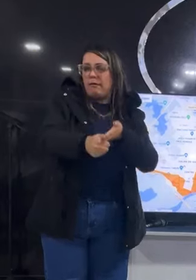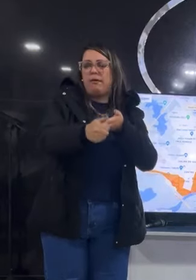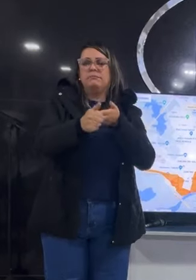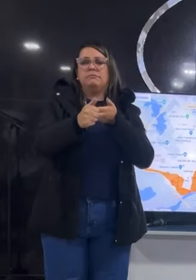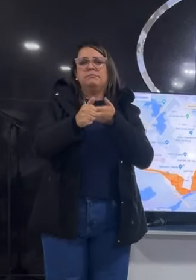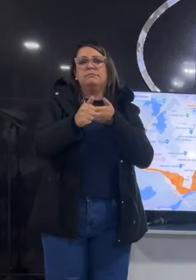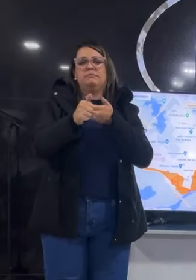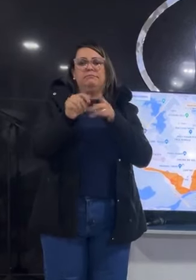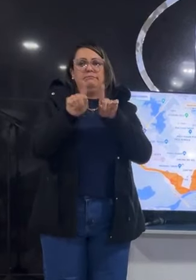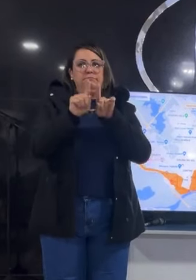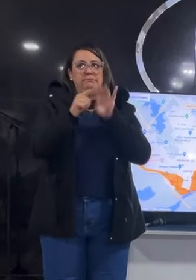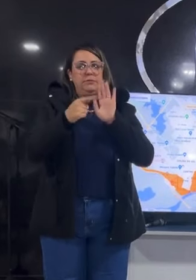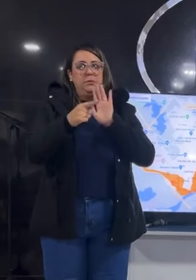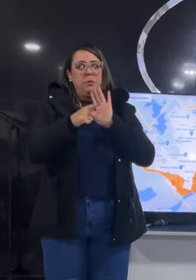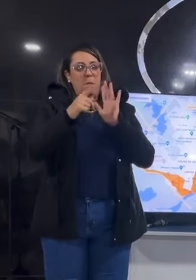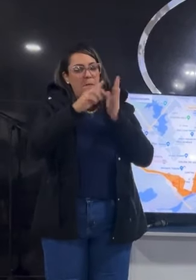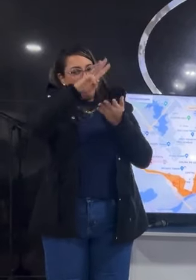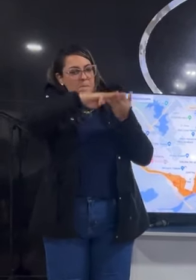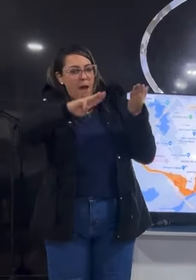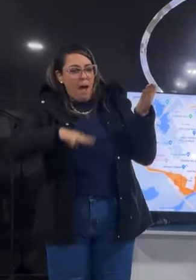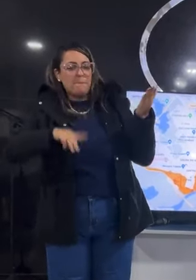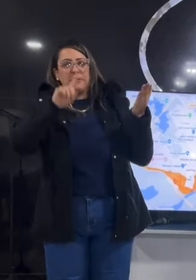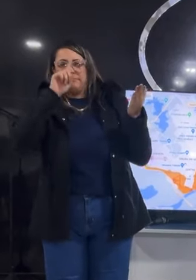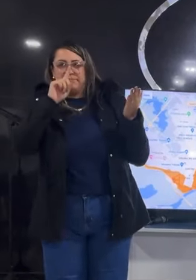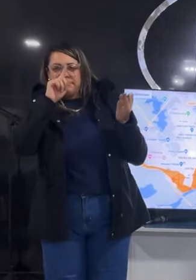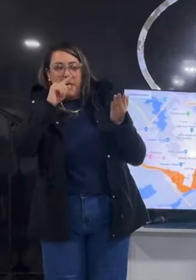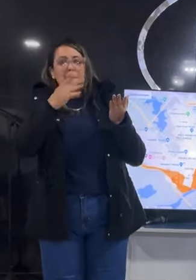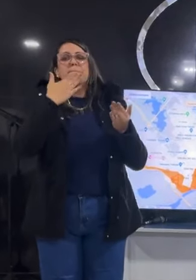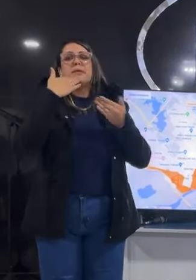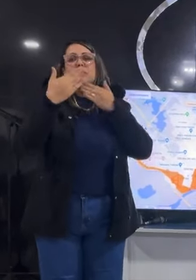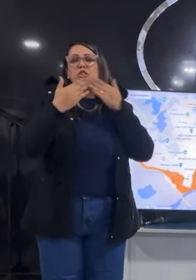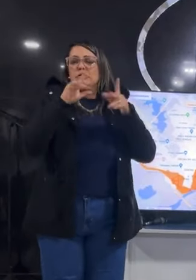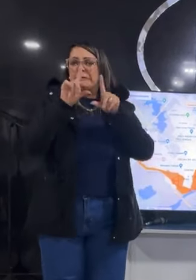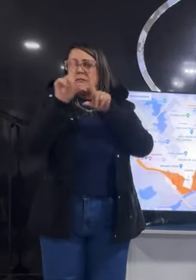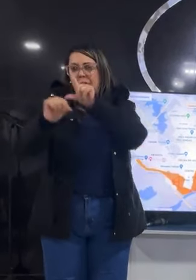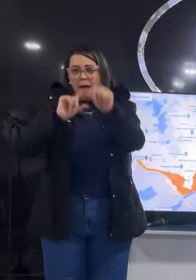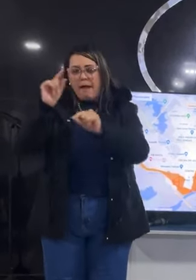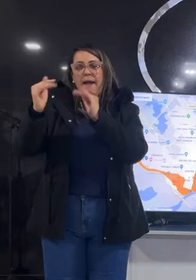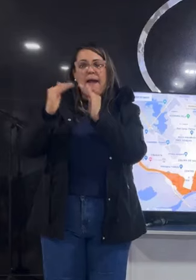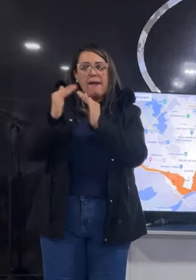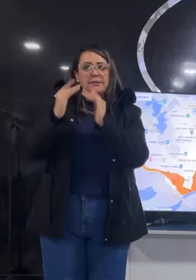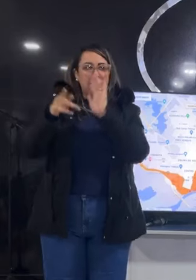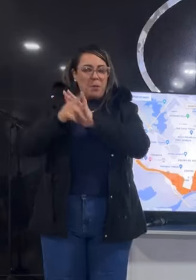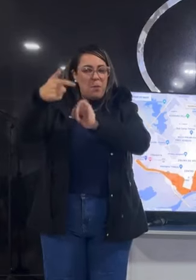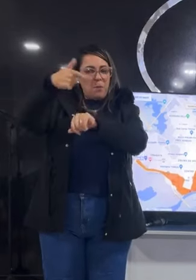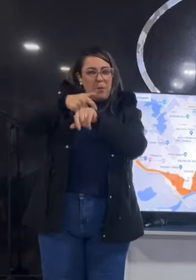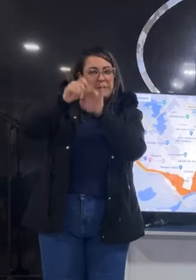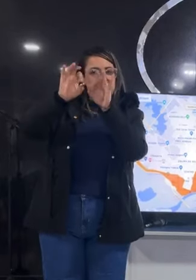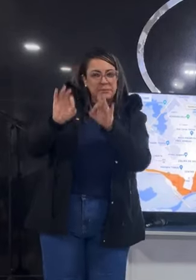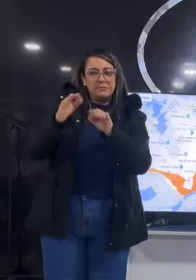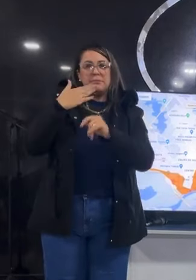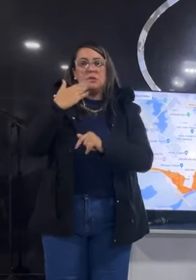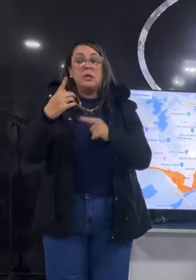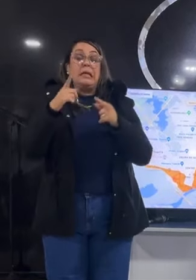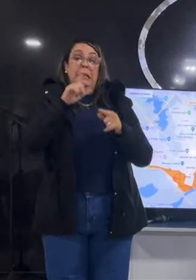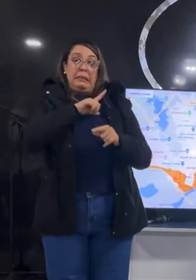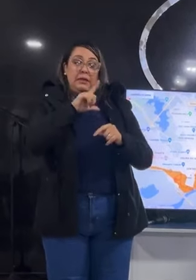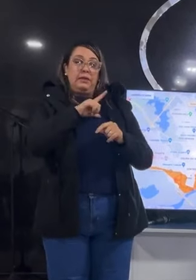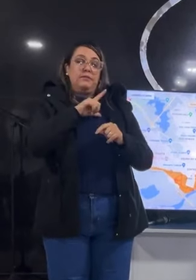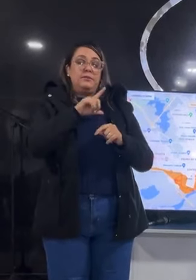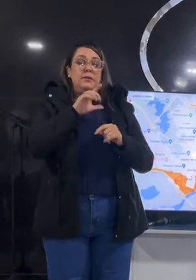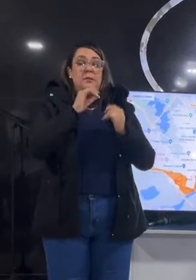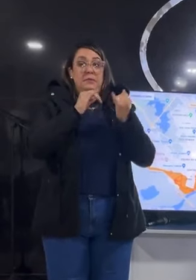de determinação através dos mapas de risco pedindo para as pessoas saírem de casa naqueles momentos né pra gente cometeu o erro